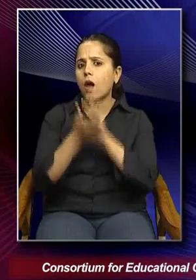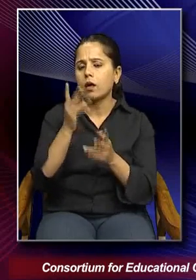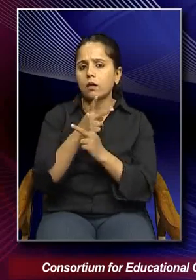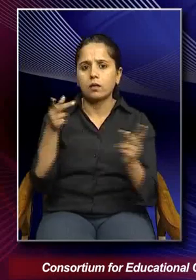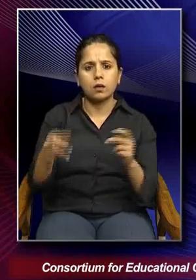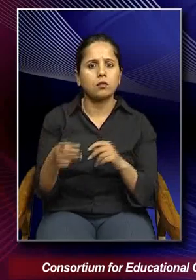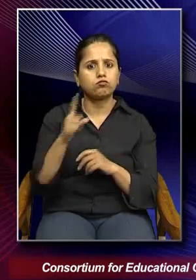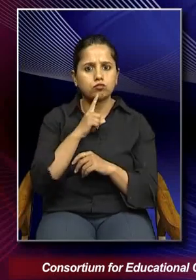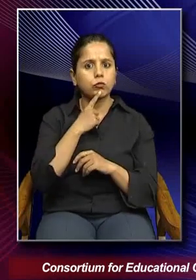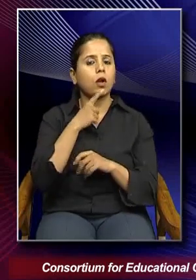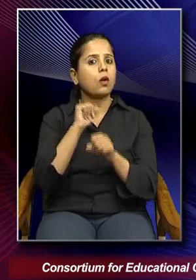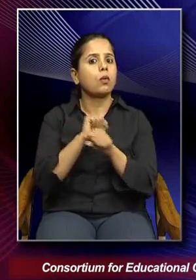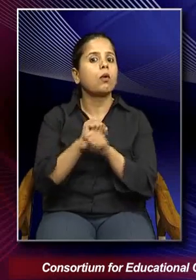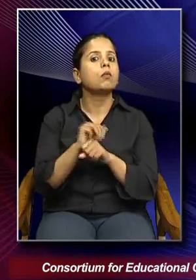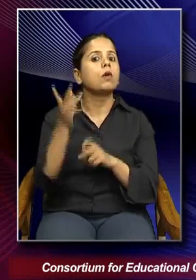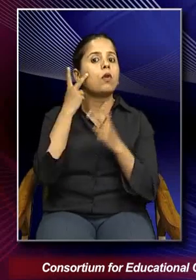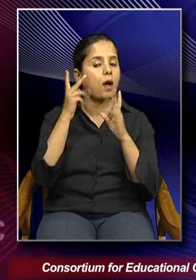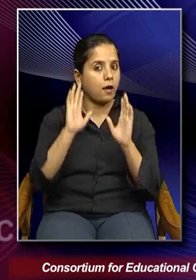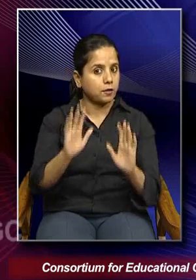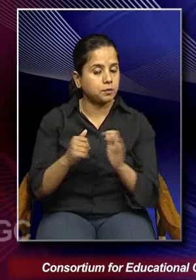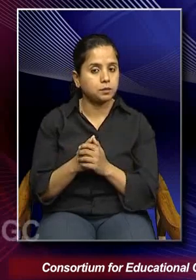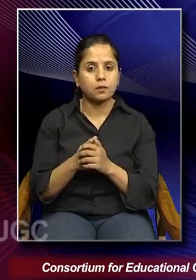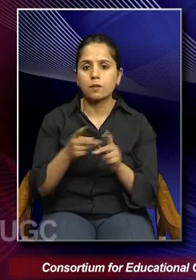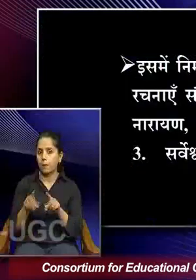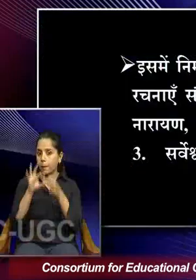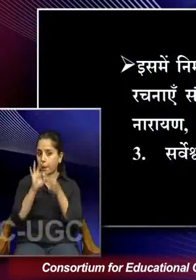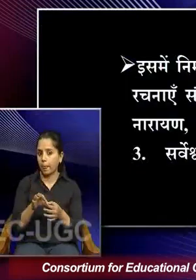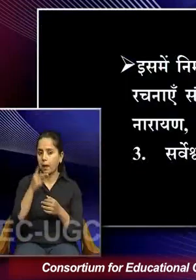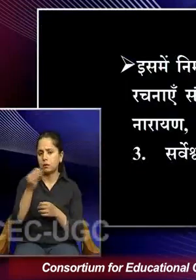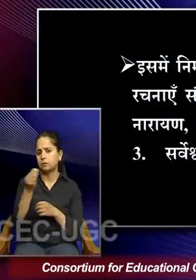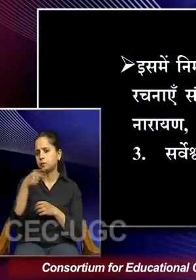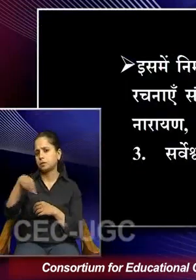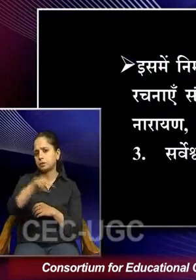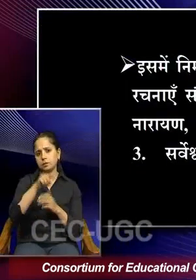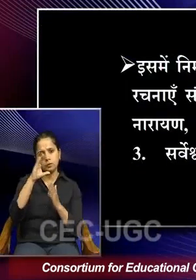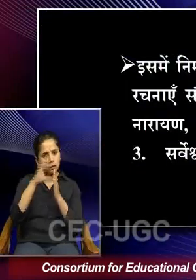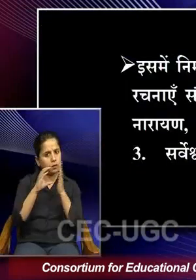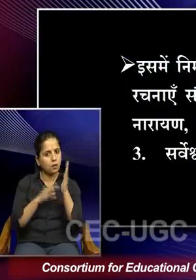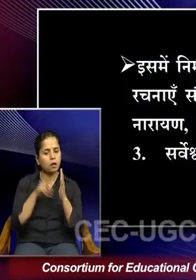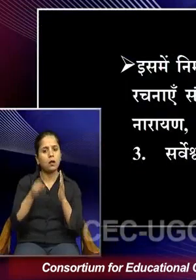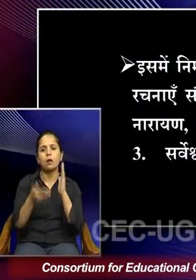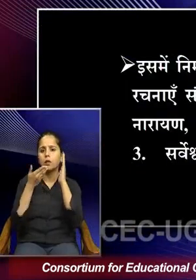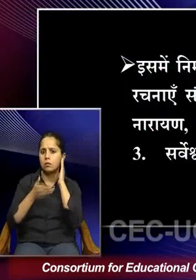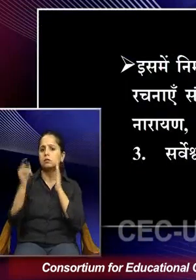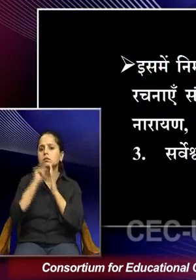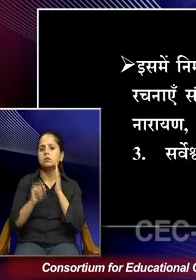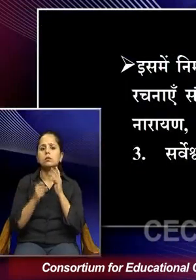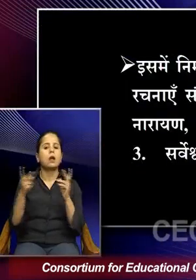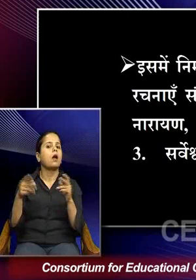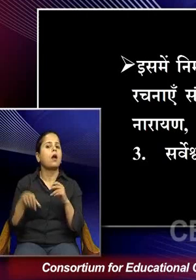गंभीरता से कम किया है इसमें निम्नलिखित कवियों की कविताओं का संग्रह किया गया